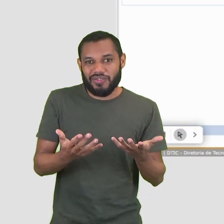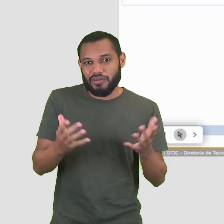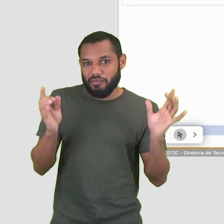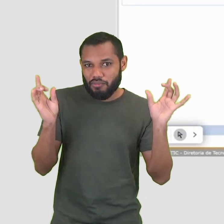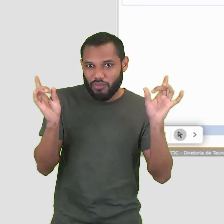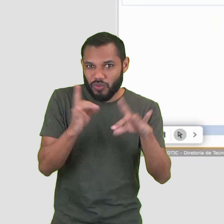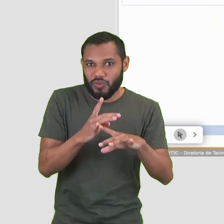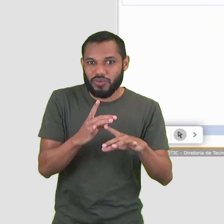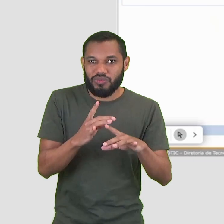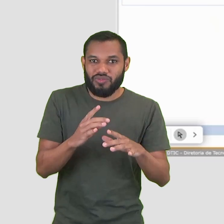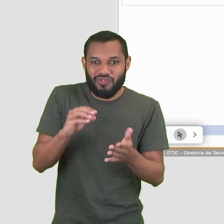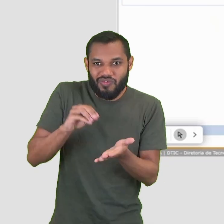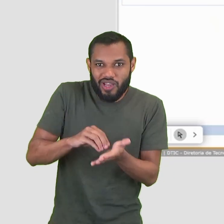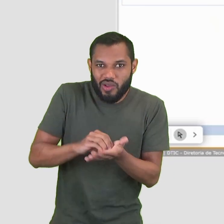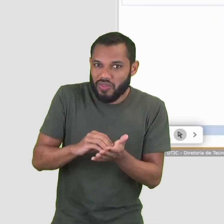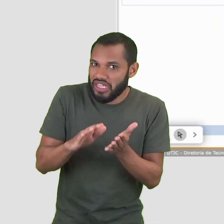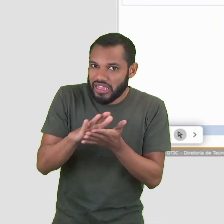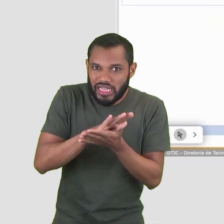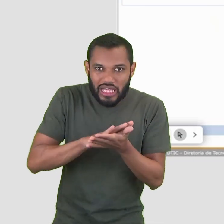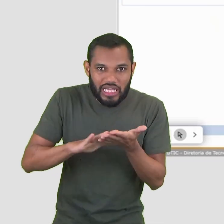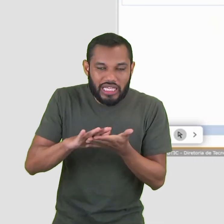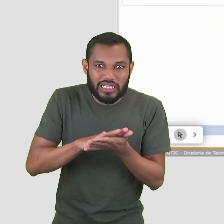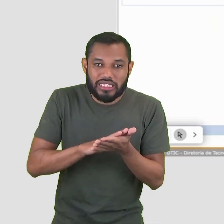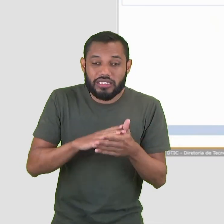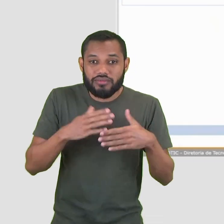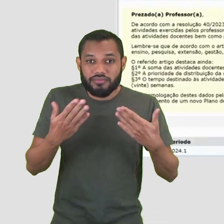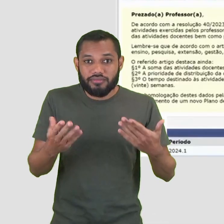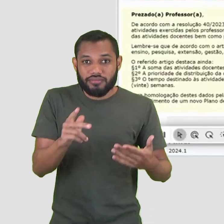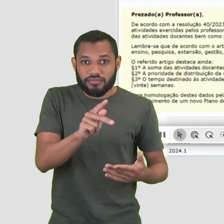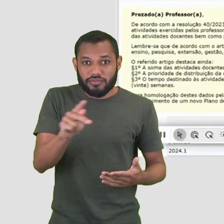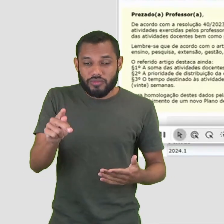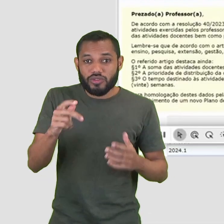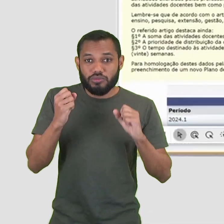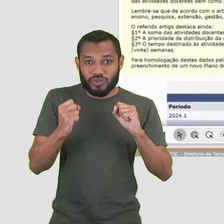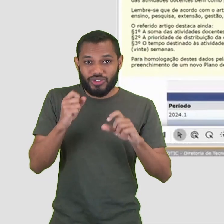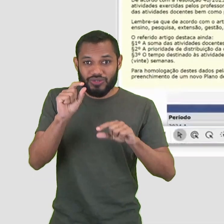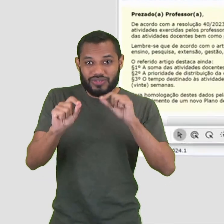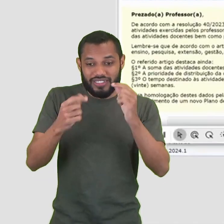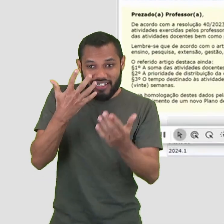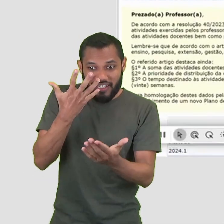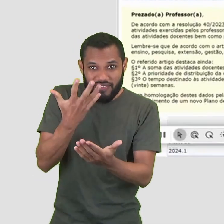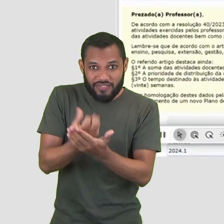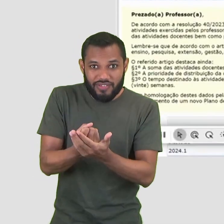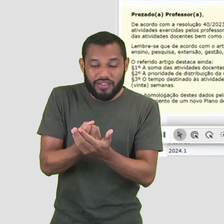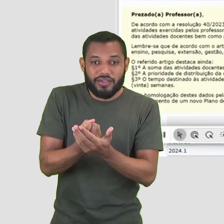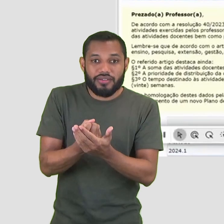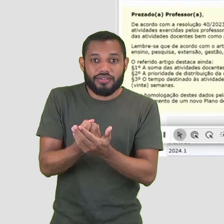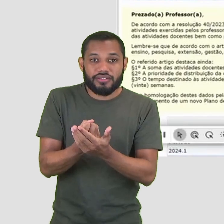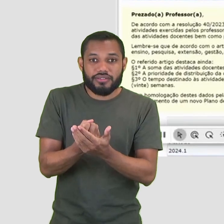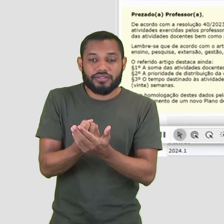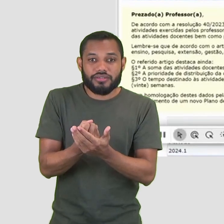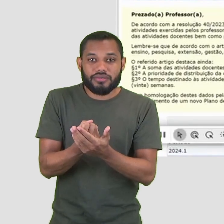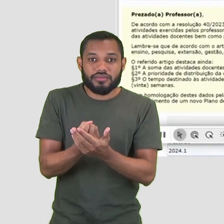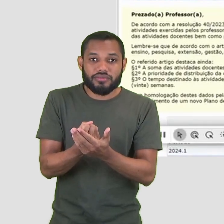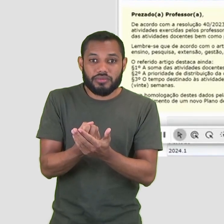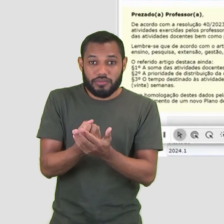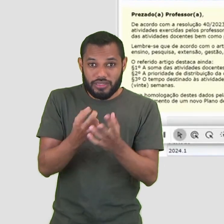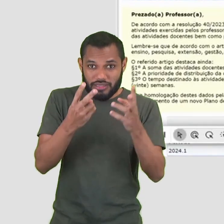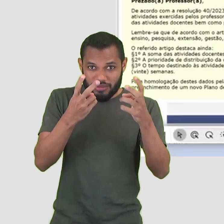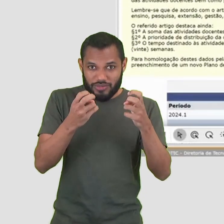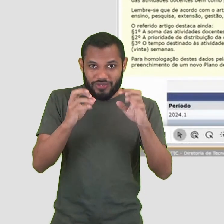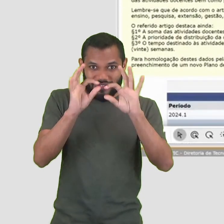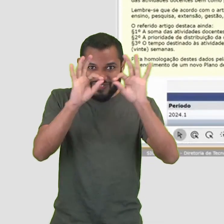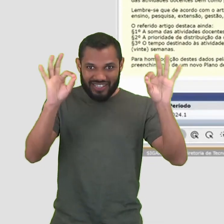de definição. Então, esse docente pode gravar. Então, vejam que a operação foi realizada